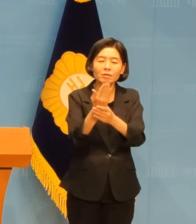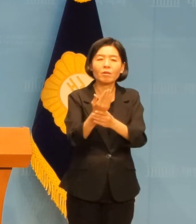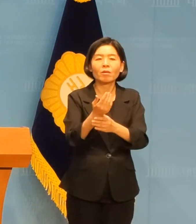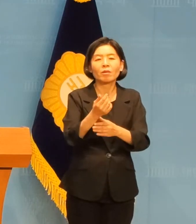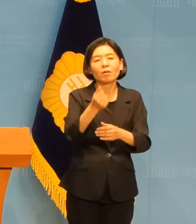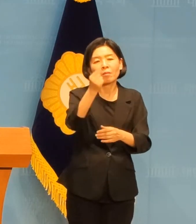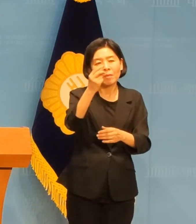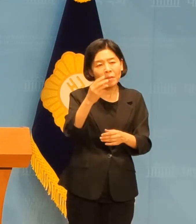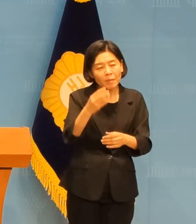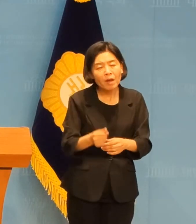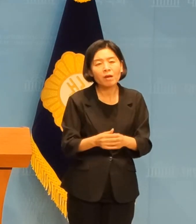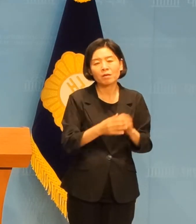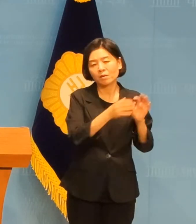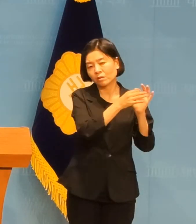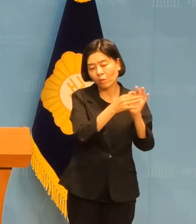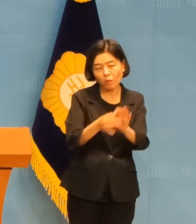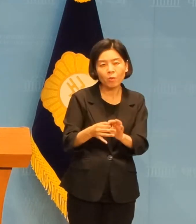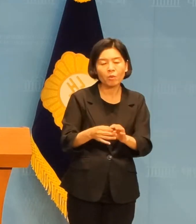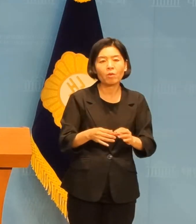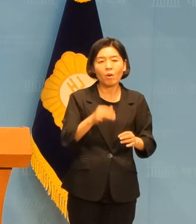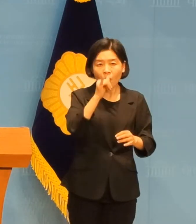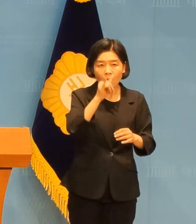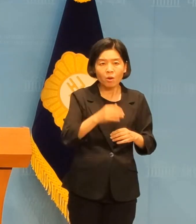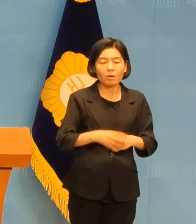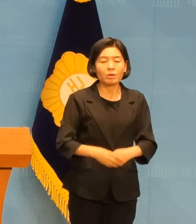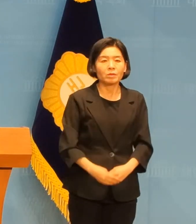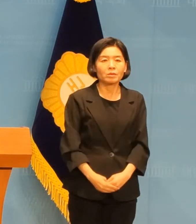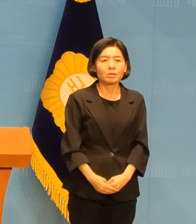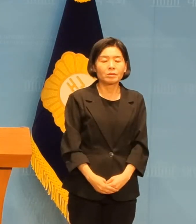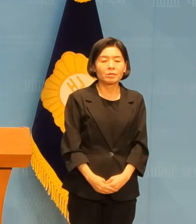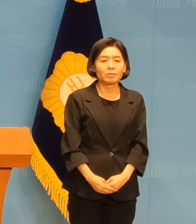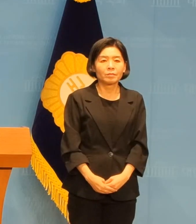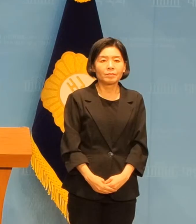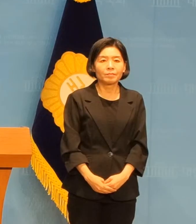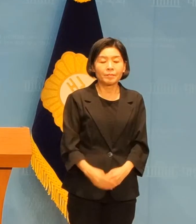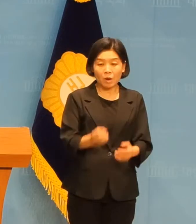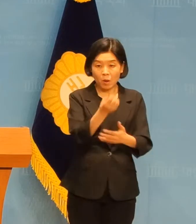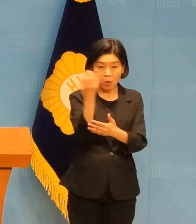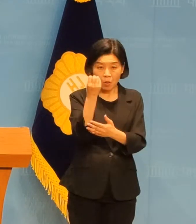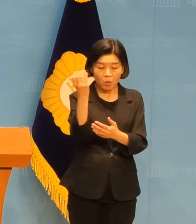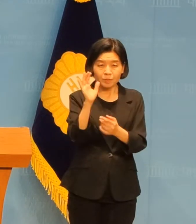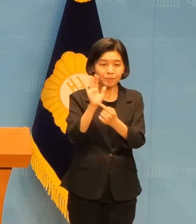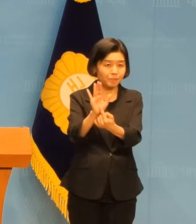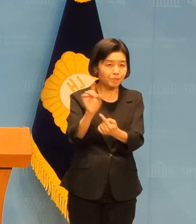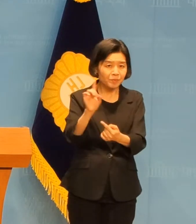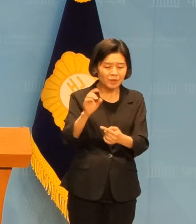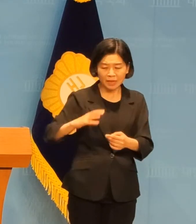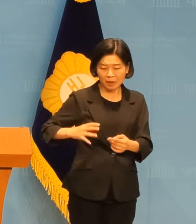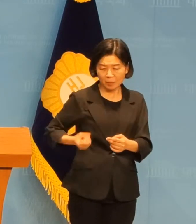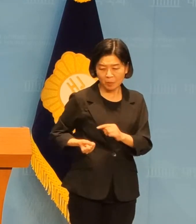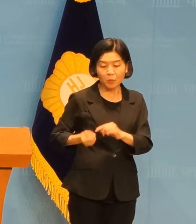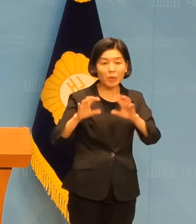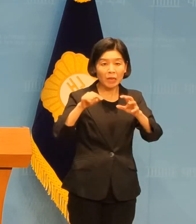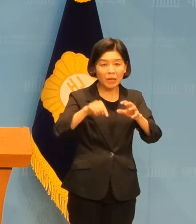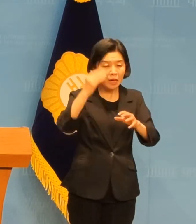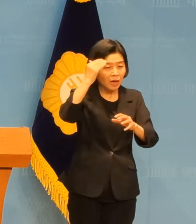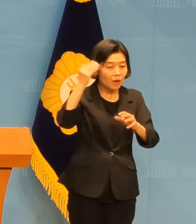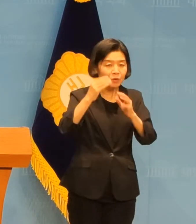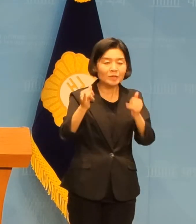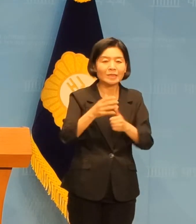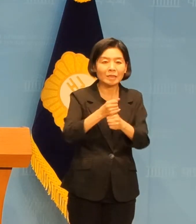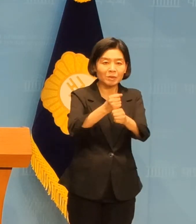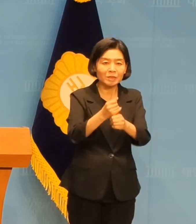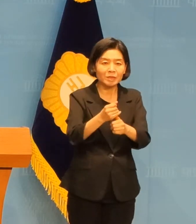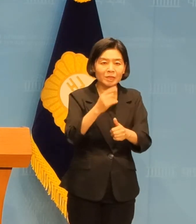소식이 하루가 멀다 하고 들려오고 있습니다. 언론 보도에 따르면 캄보디아에서 일어난 한국인 납치